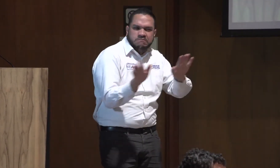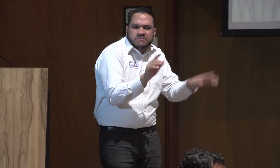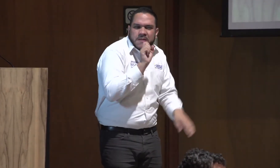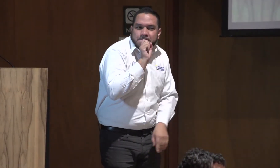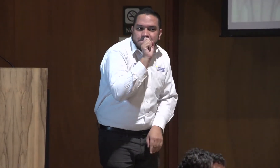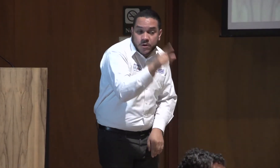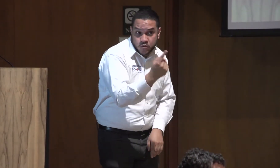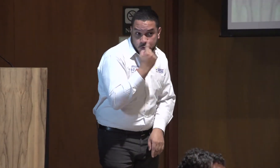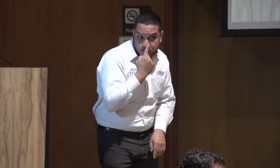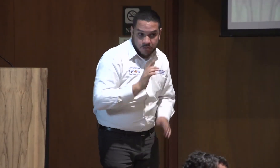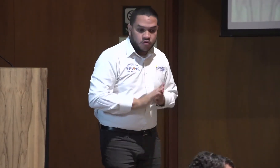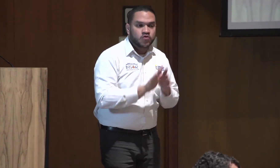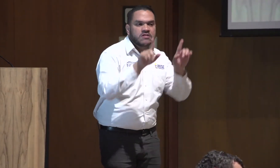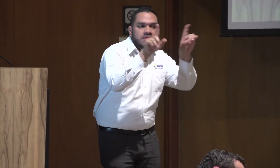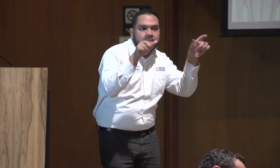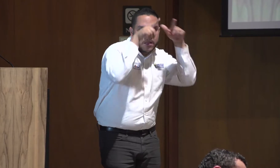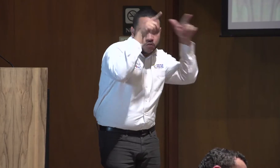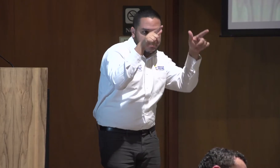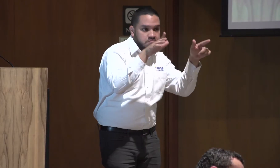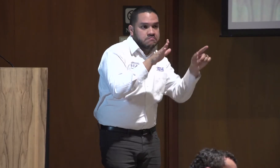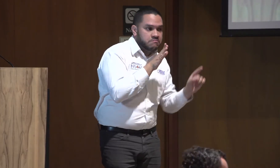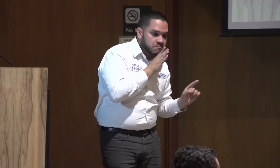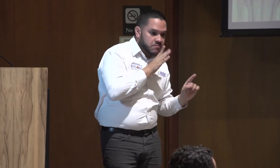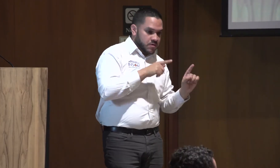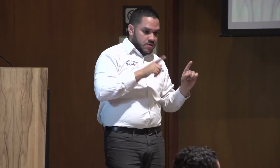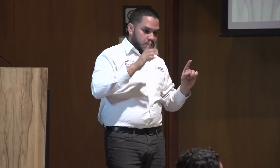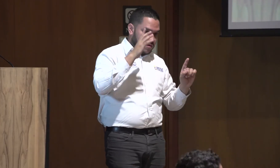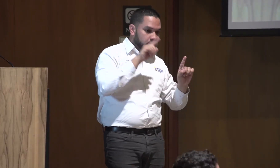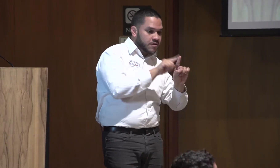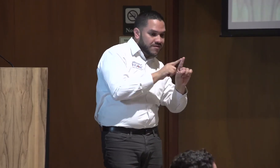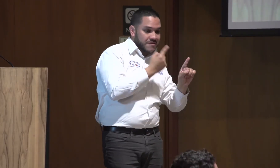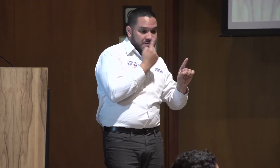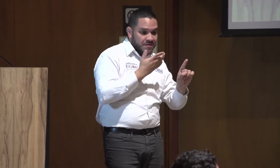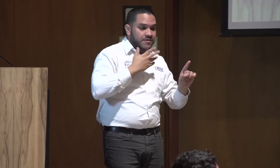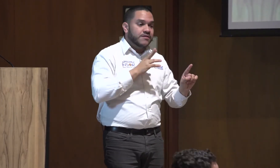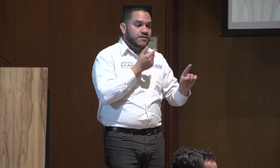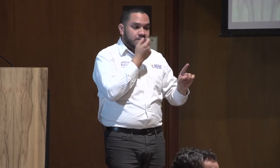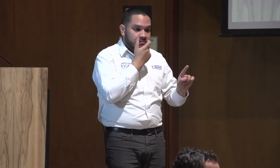que me la puede resolver Ricardo o Diego, a ver quién se anima.